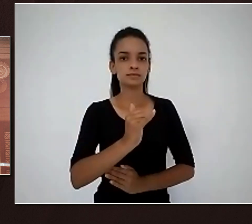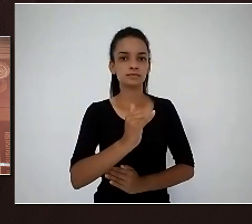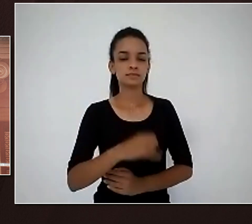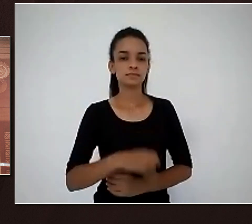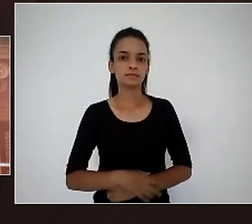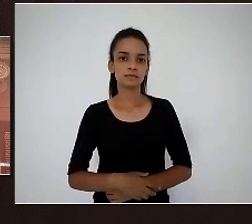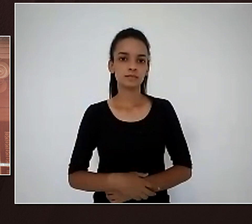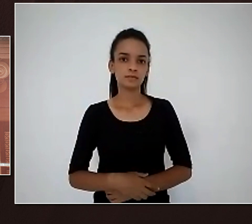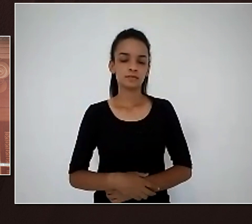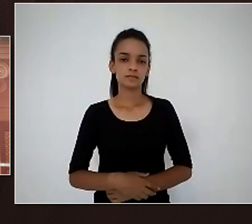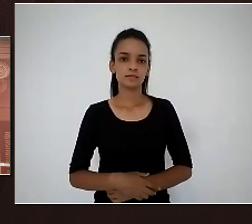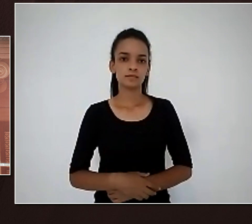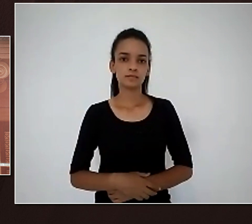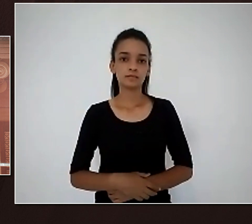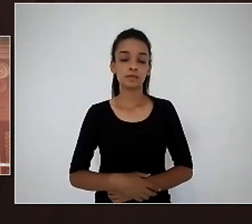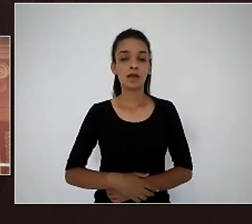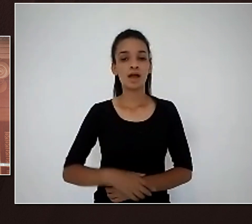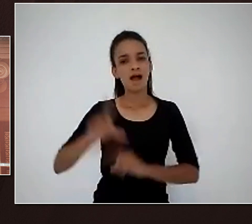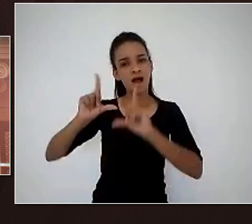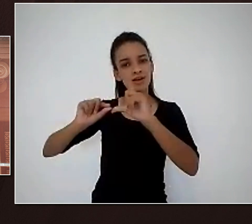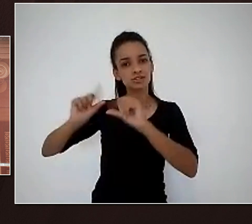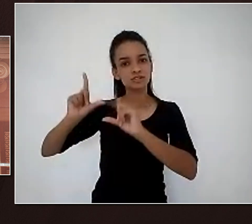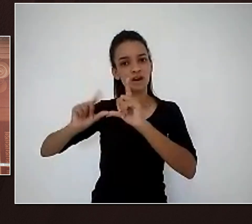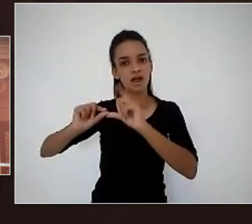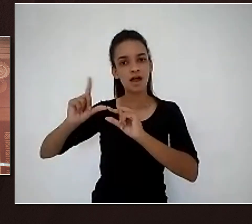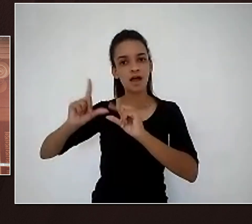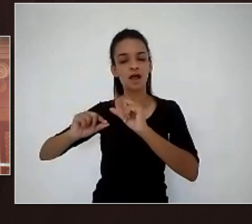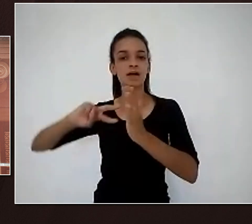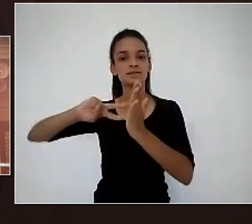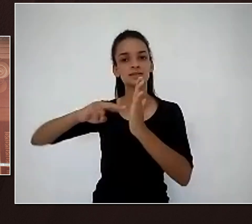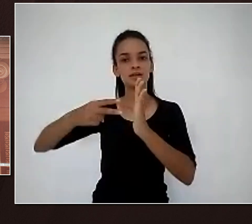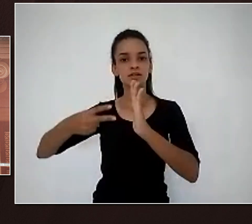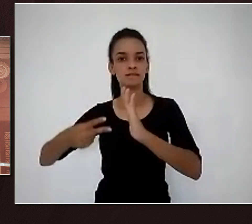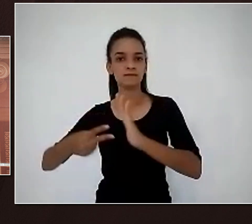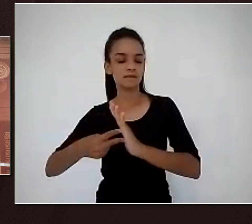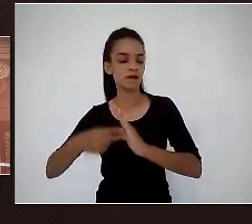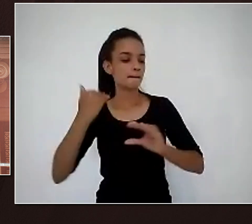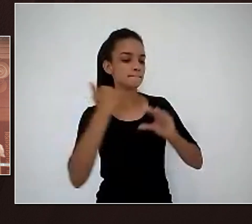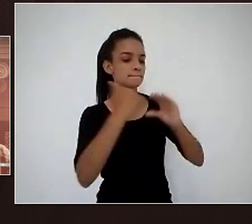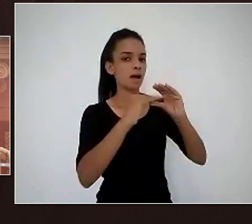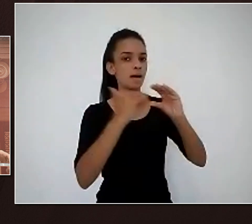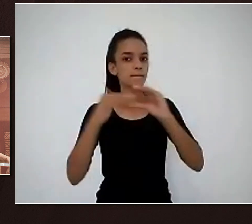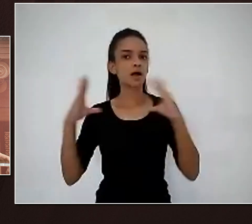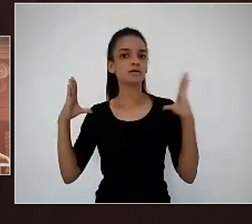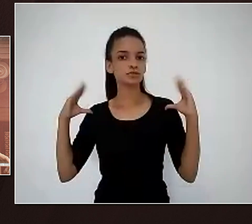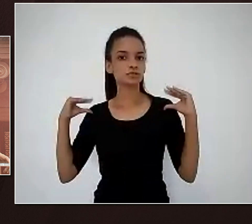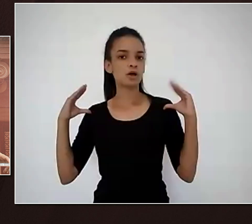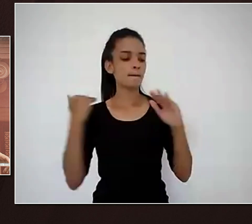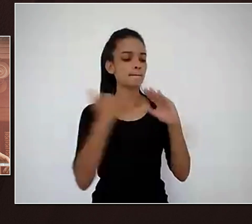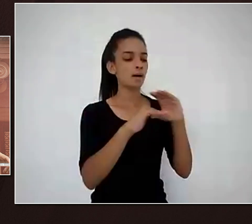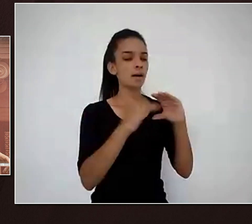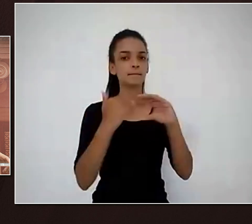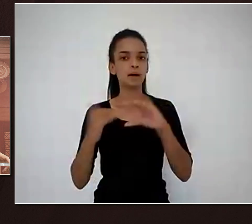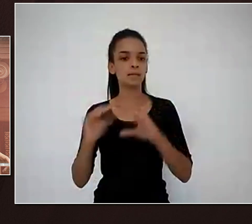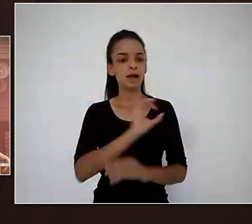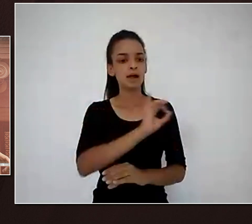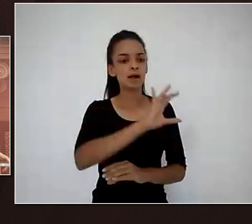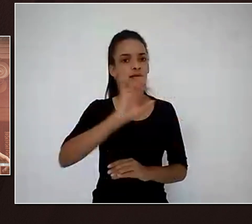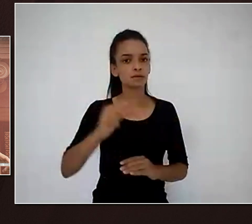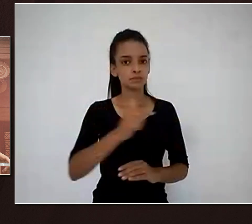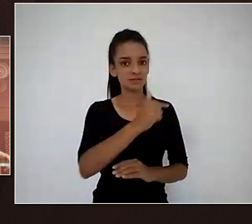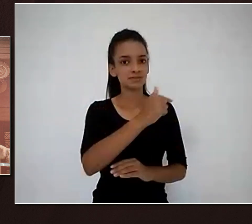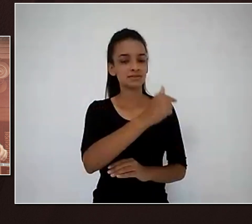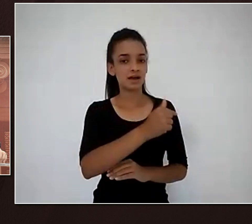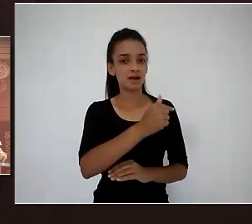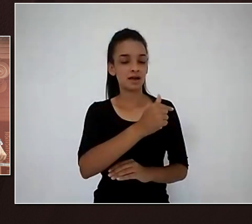estrelas são os mensageiros das sete igrejas. Os mensageiros das igrejas são aqueles que,